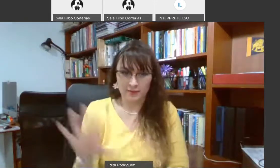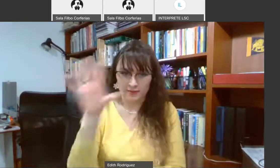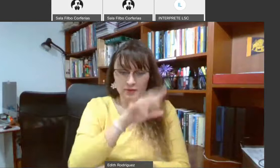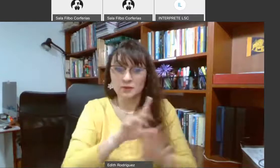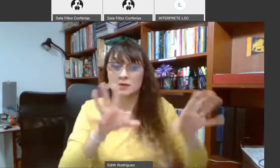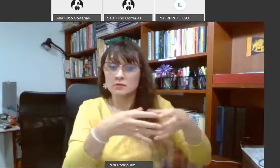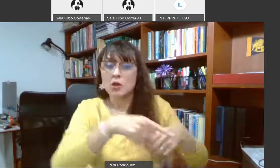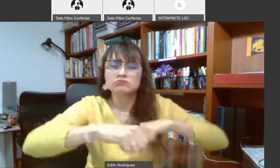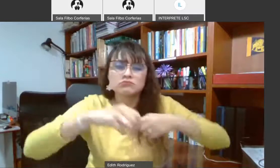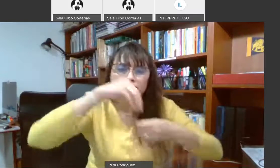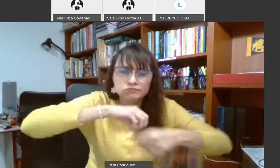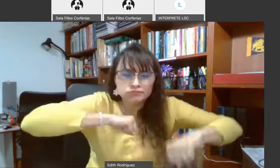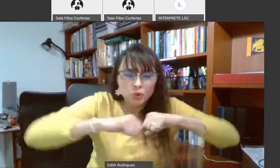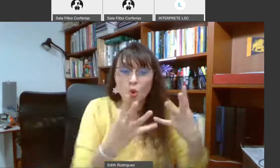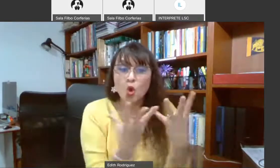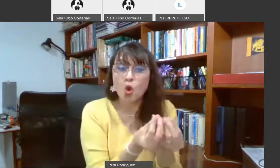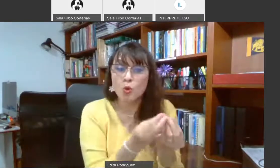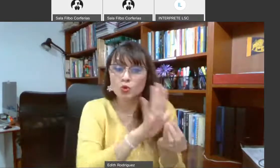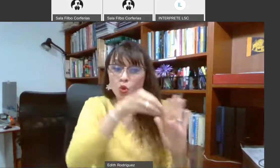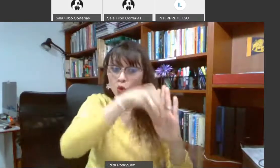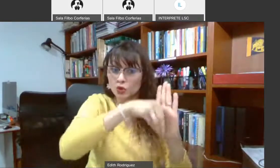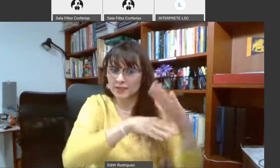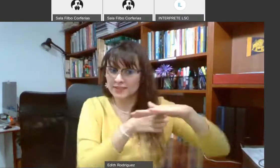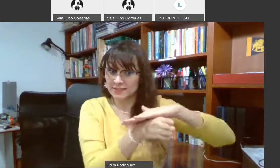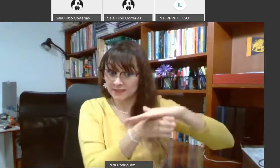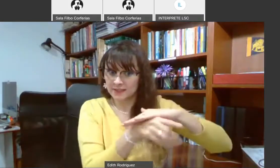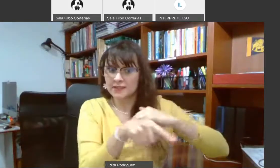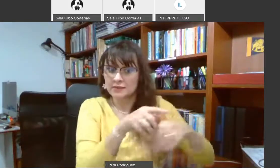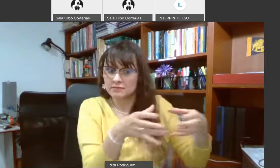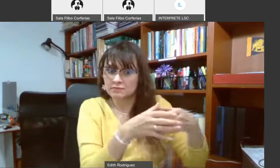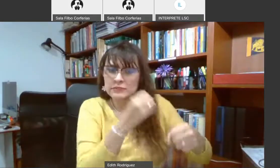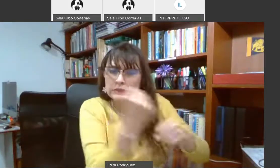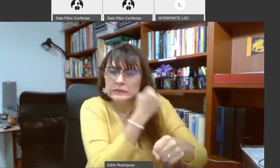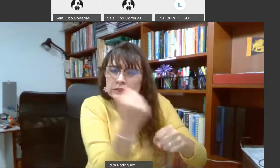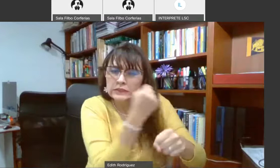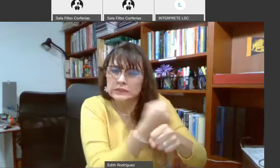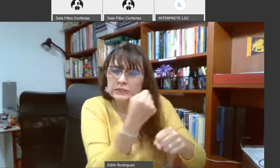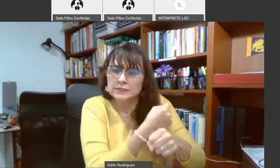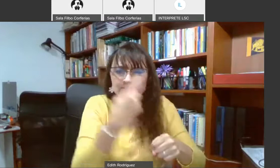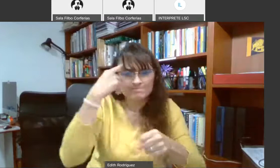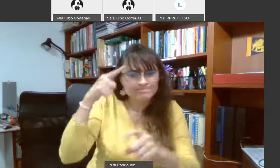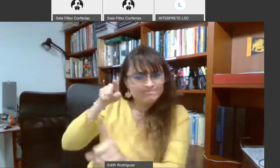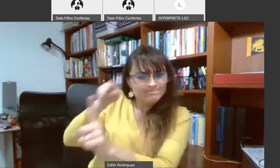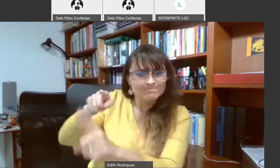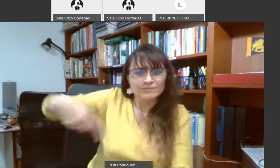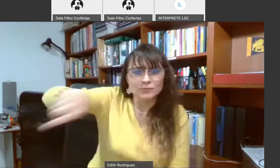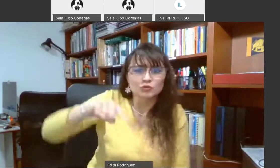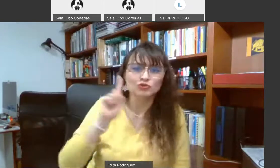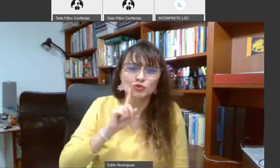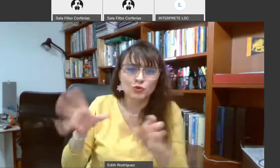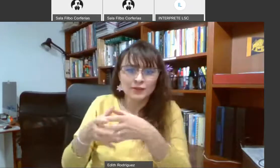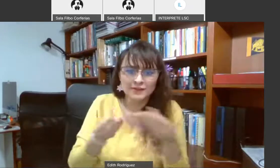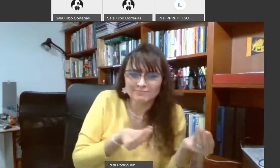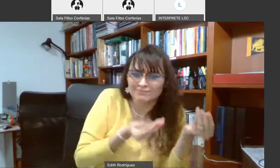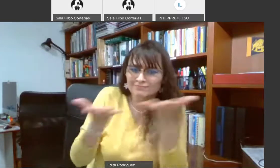Instituto Nacional para Sordos de Colombia, ellos allí tienen un grupo de contenidos accesibles y